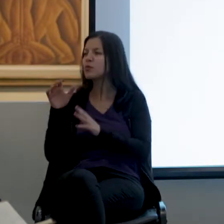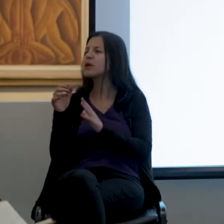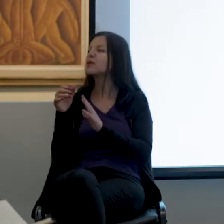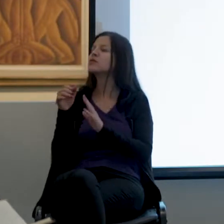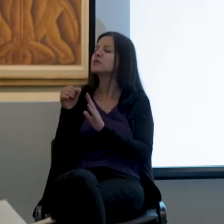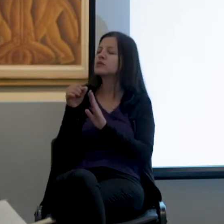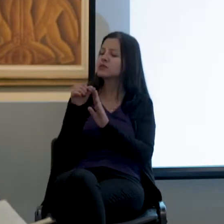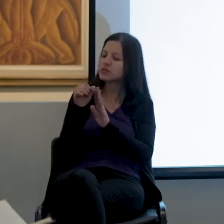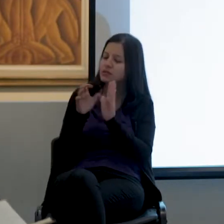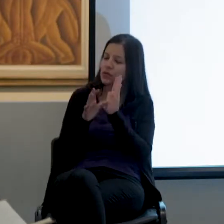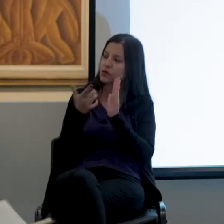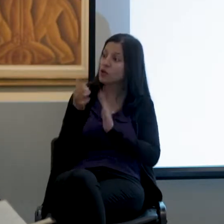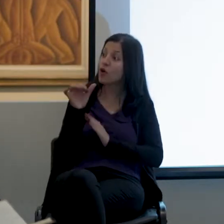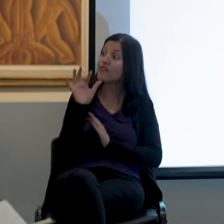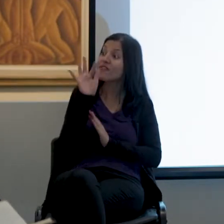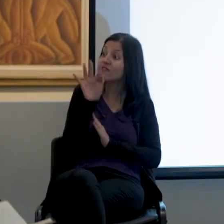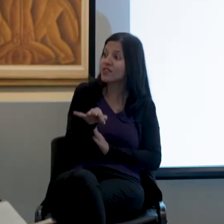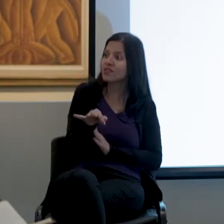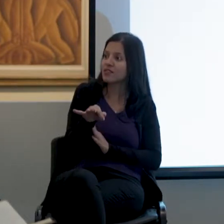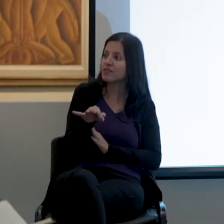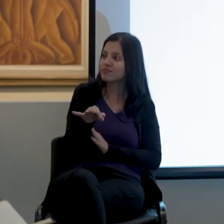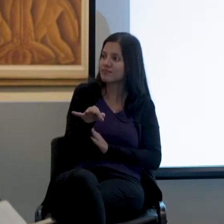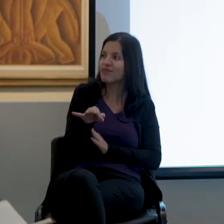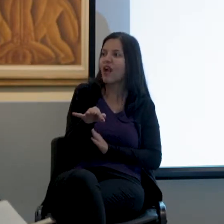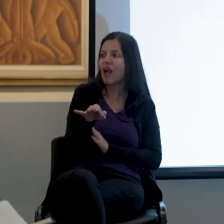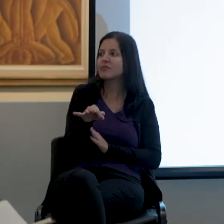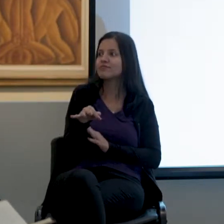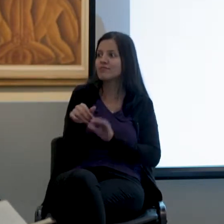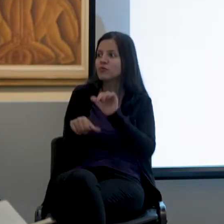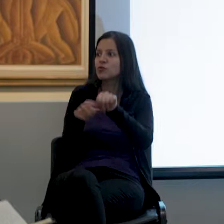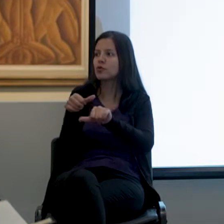XIX. E é por isso que tem tanto japonês no Brasil.